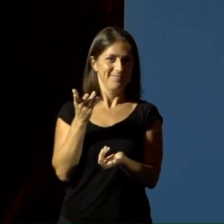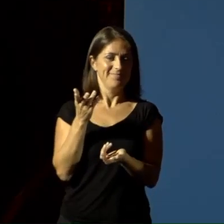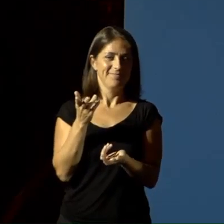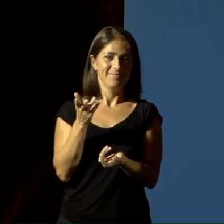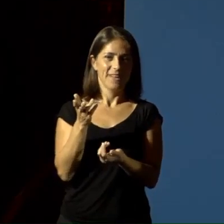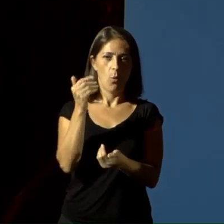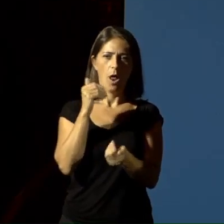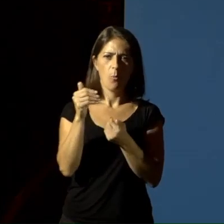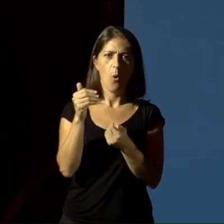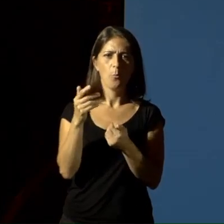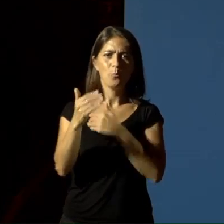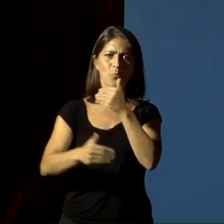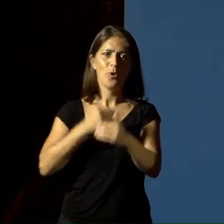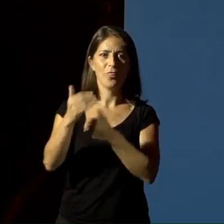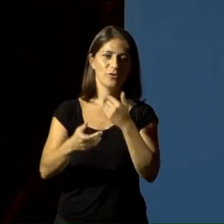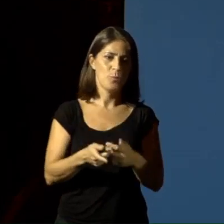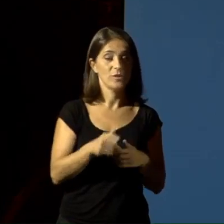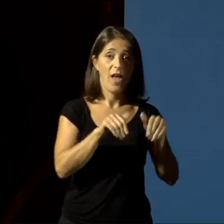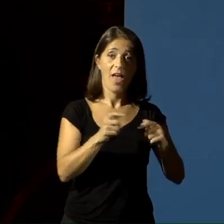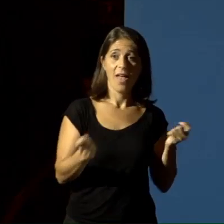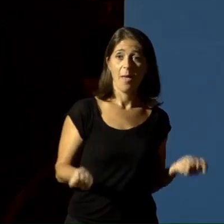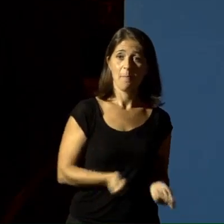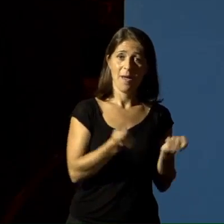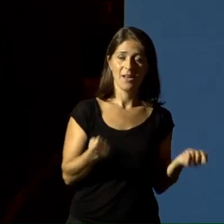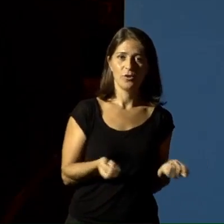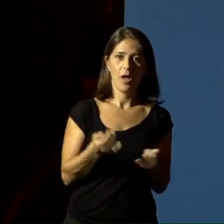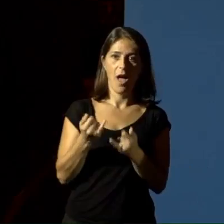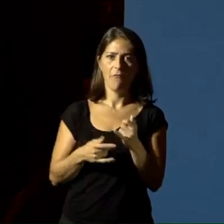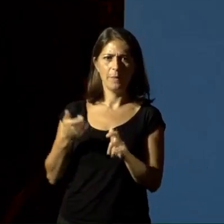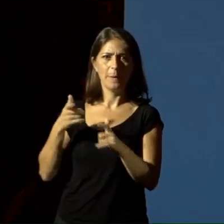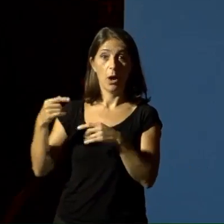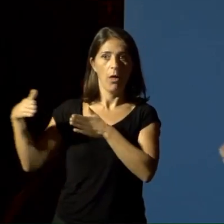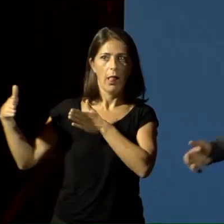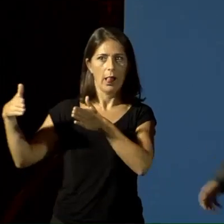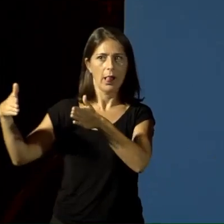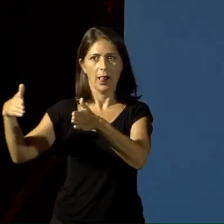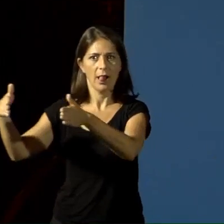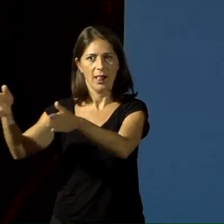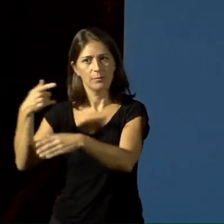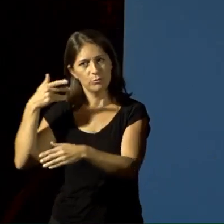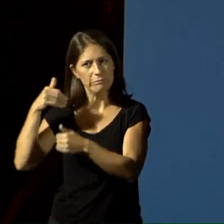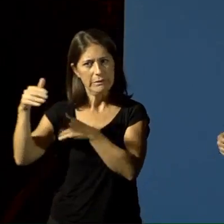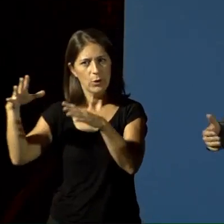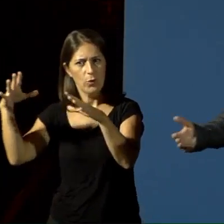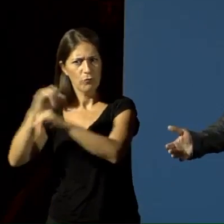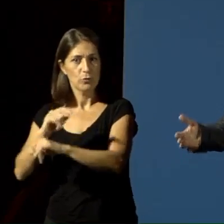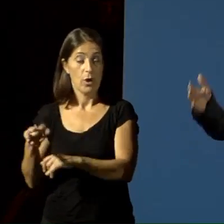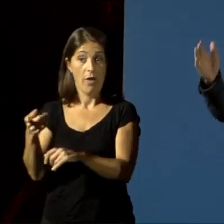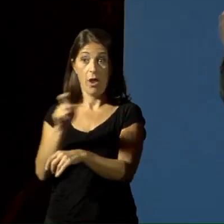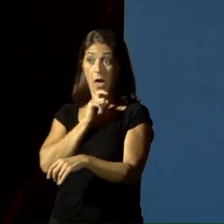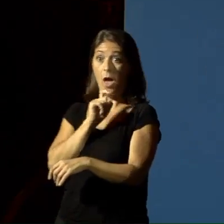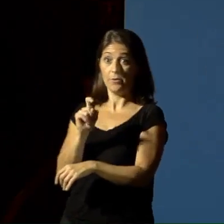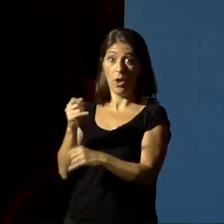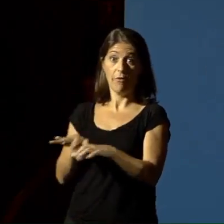ese proceso paralelo que é esta campaña electoral sobre ese viaxe do fatalismo que é a esmorga ante a advertencia de